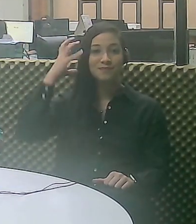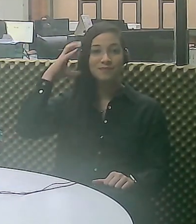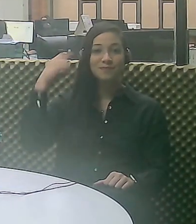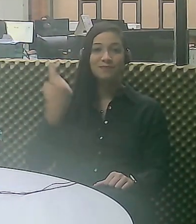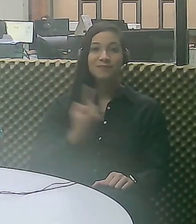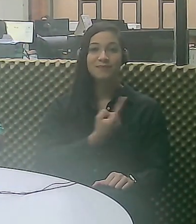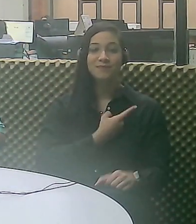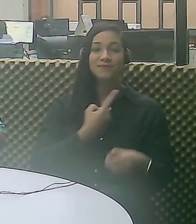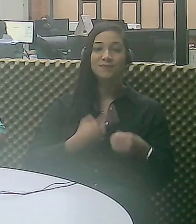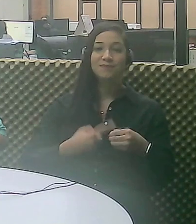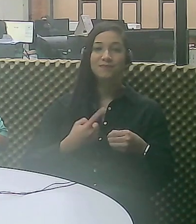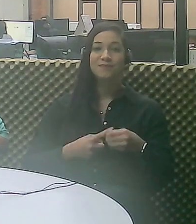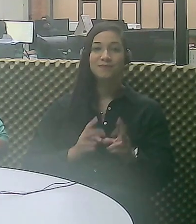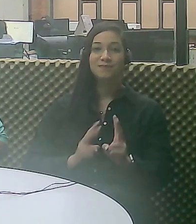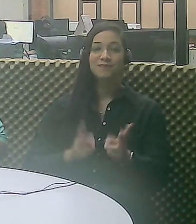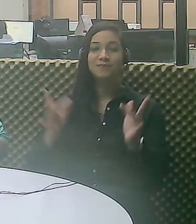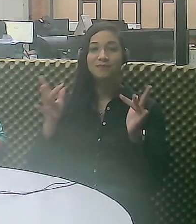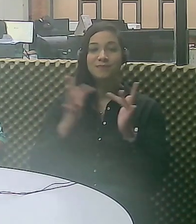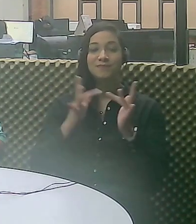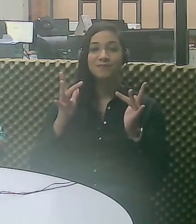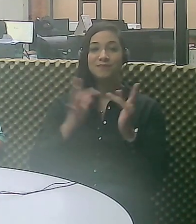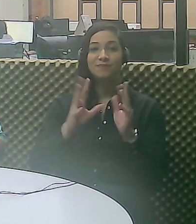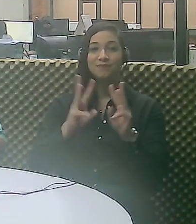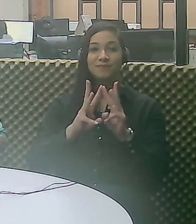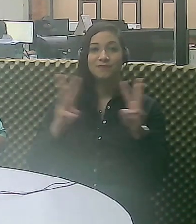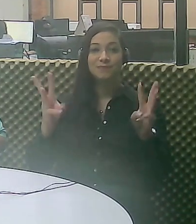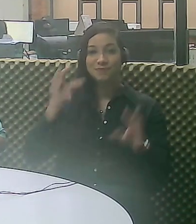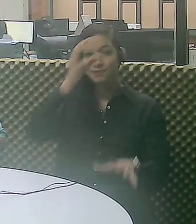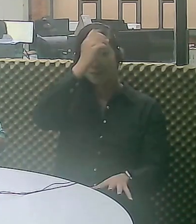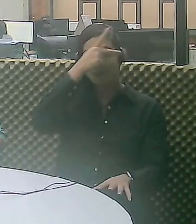mais uma edição do programa da Rádio Nossa Cidade.